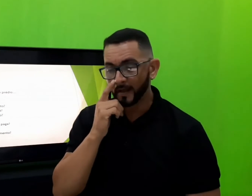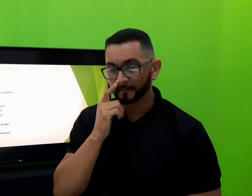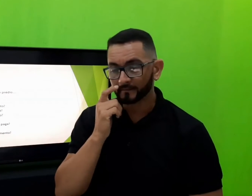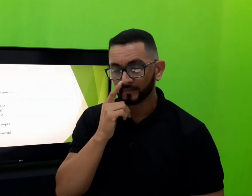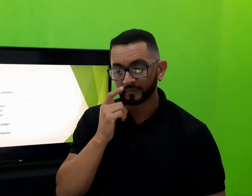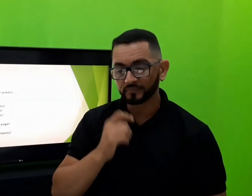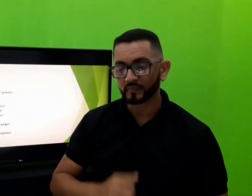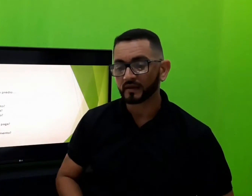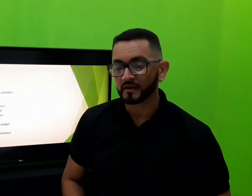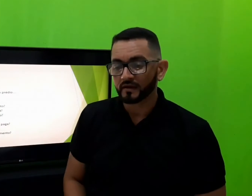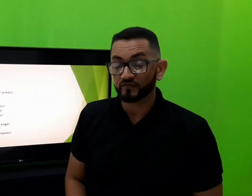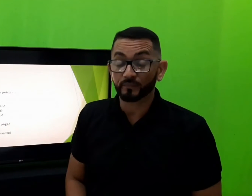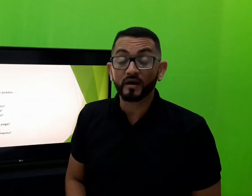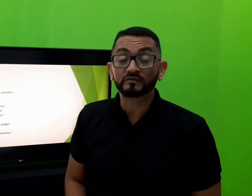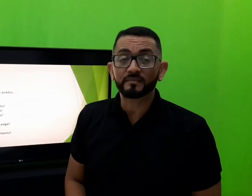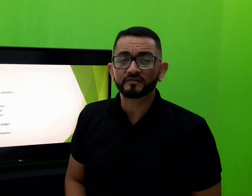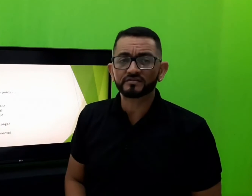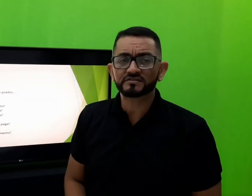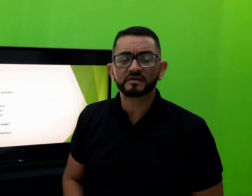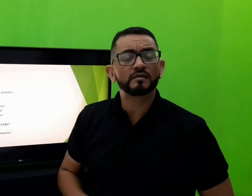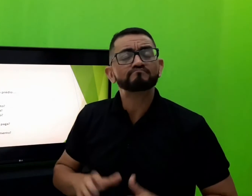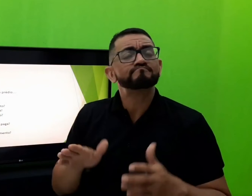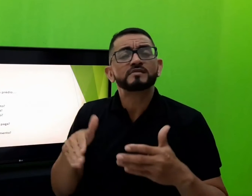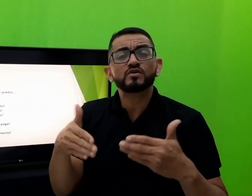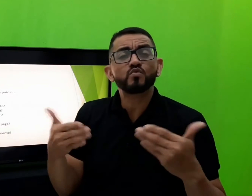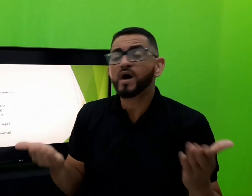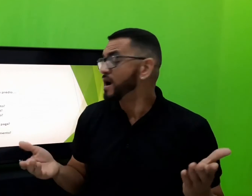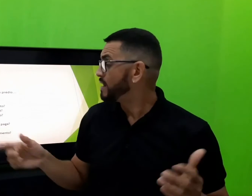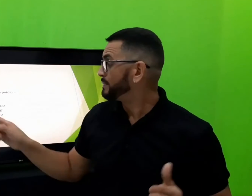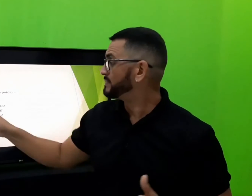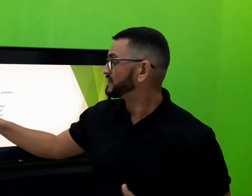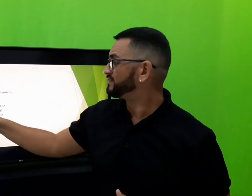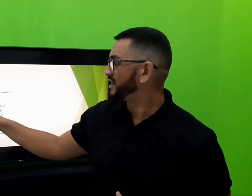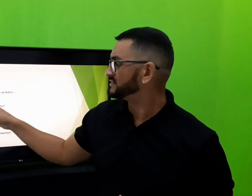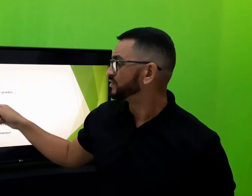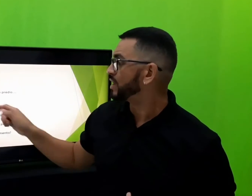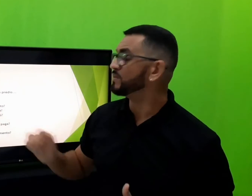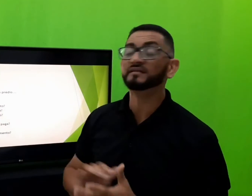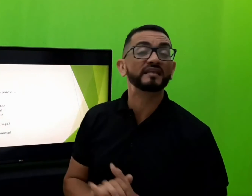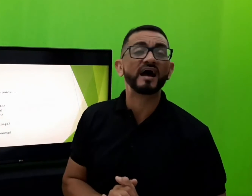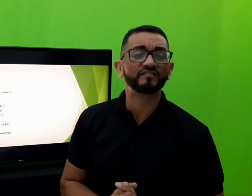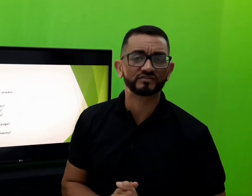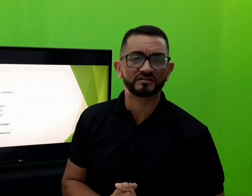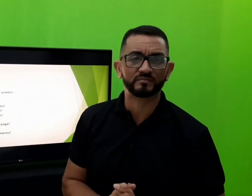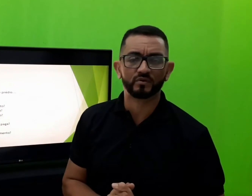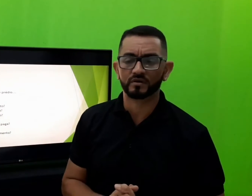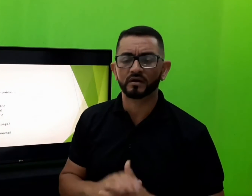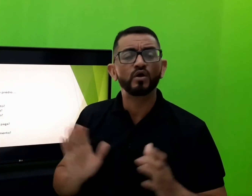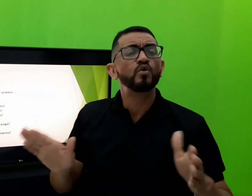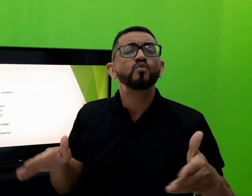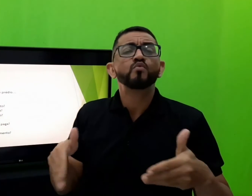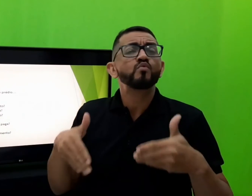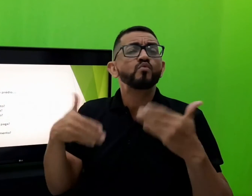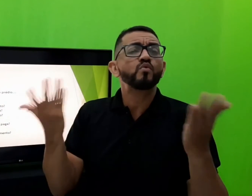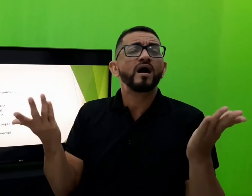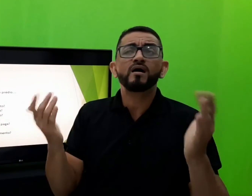lá. Eu vou perguntar para você. Qual a primeira frase? Em qual andar você mora?